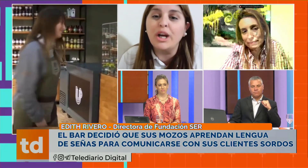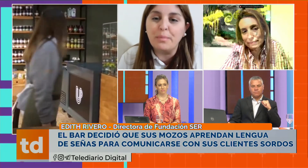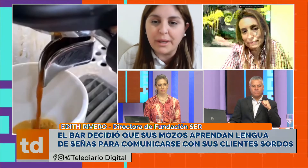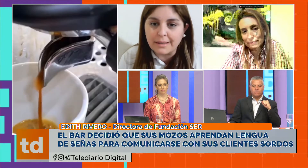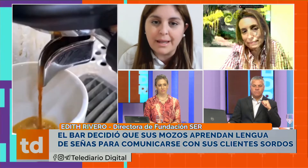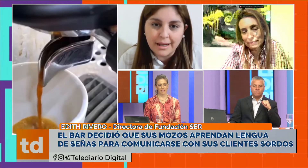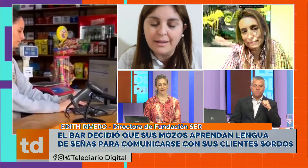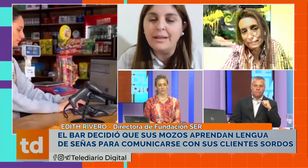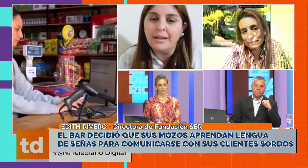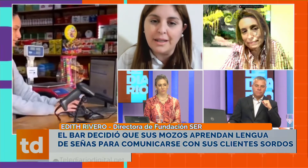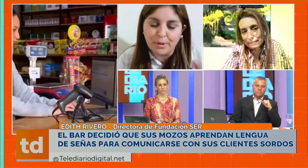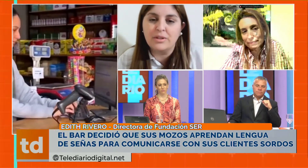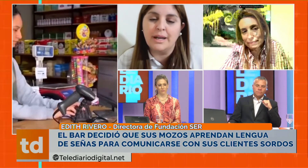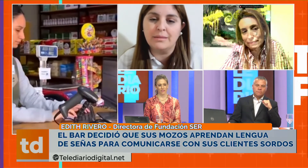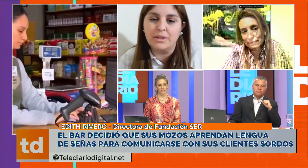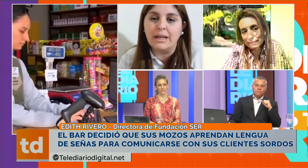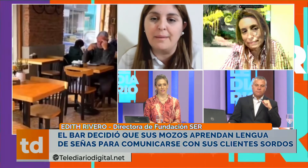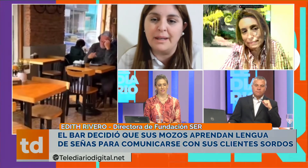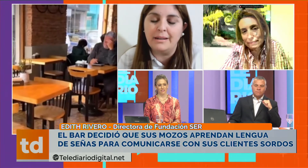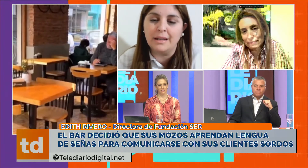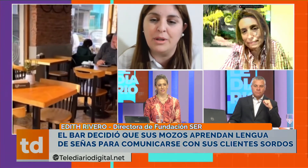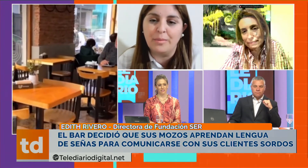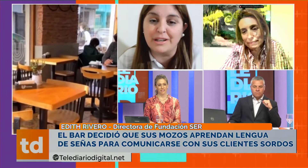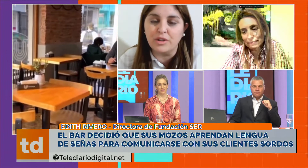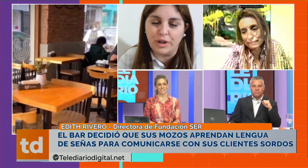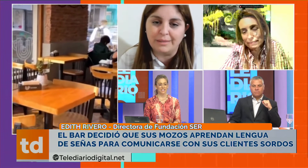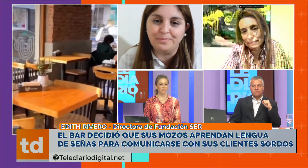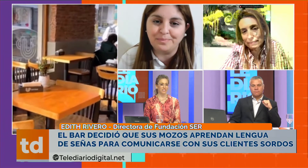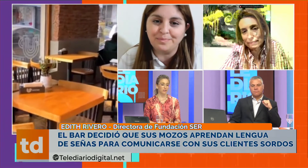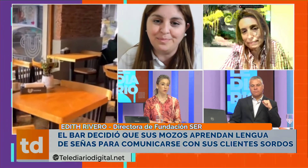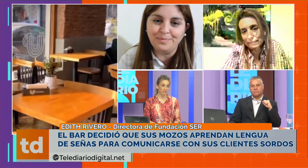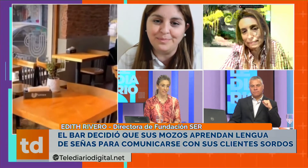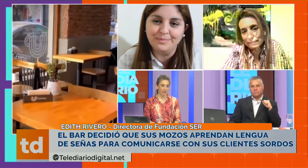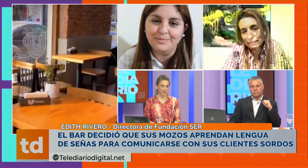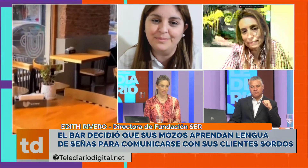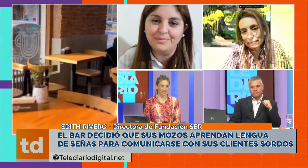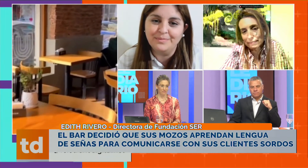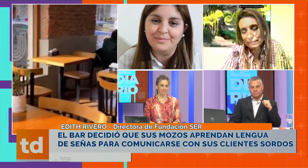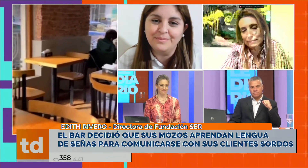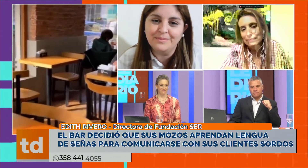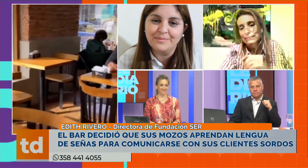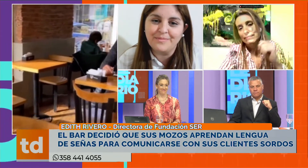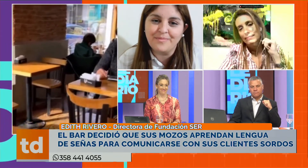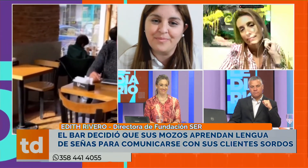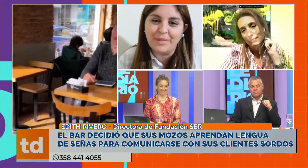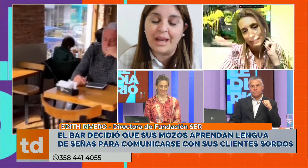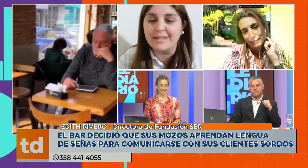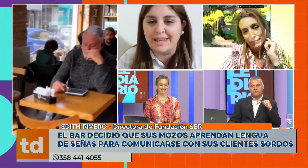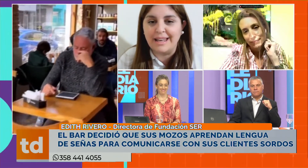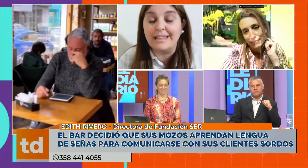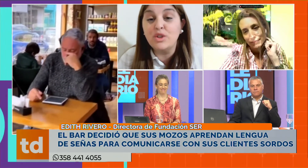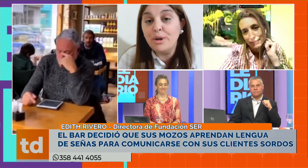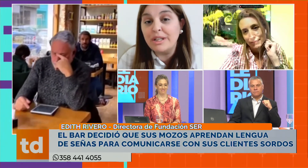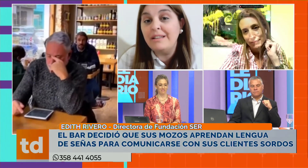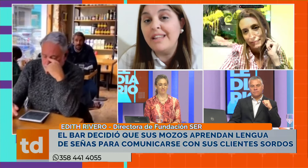pueden hacer y por eso hacemos hincapié en el término persona. Claro, que esa discapacidad no define a la persona. Así es. Y